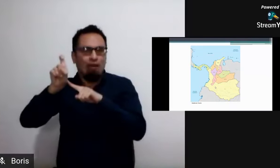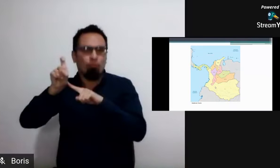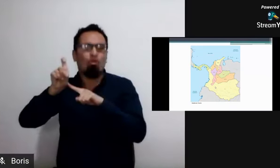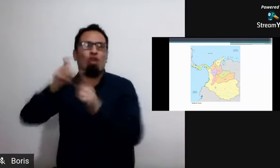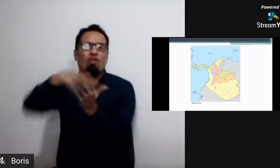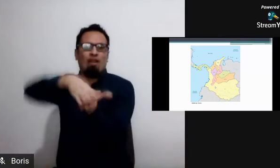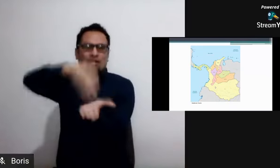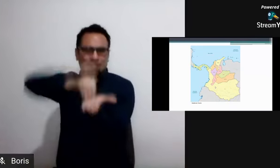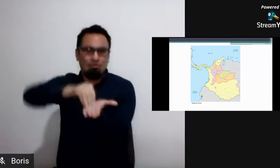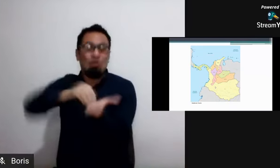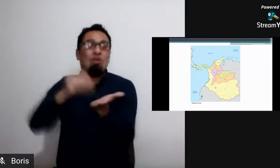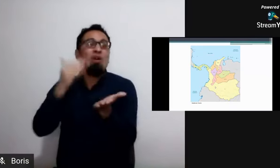Esto ocurrió hasta